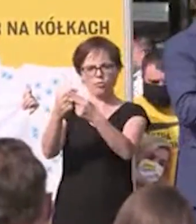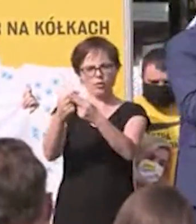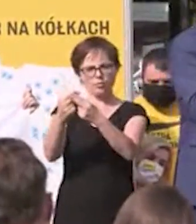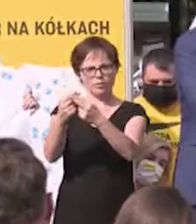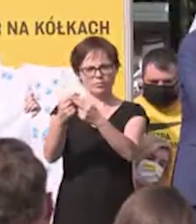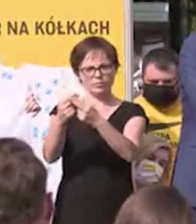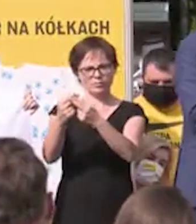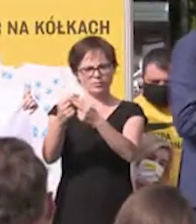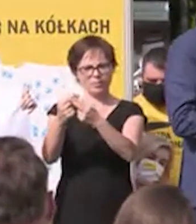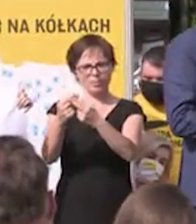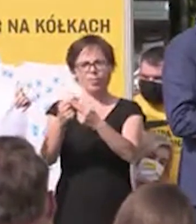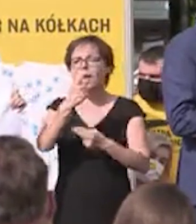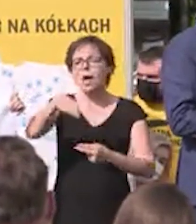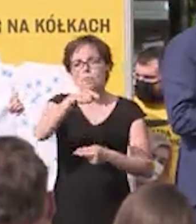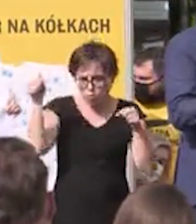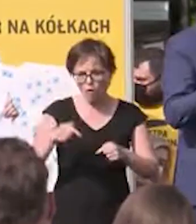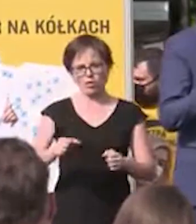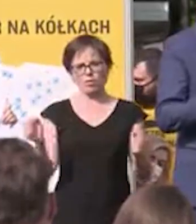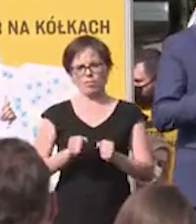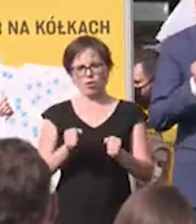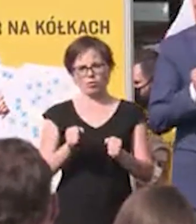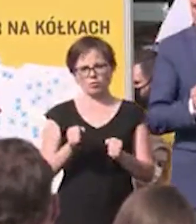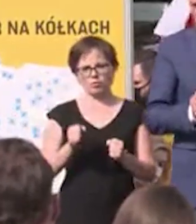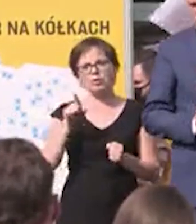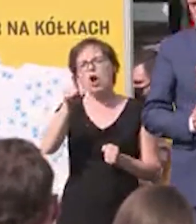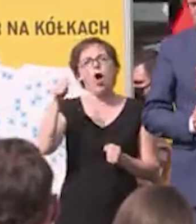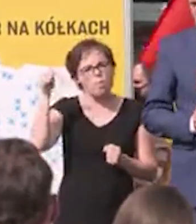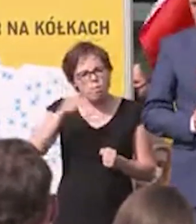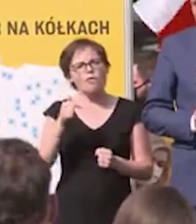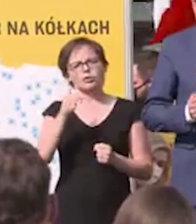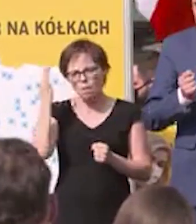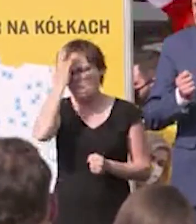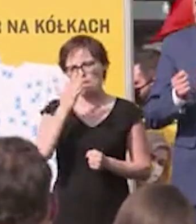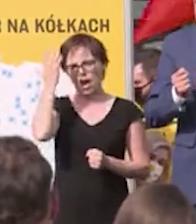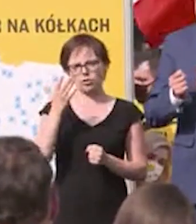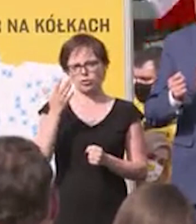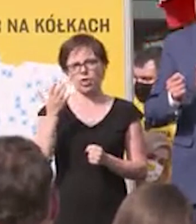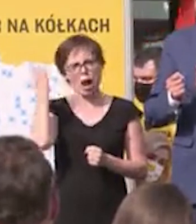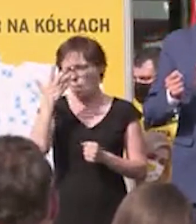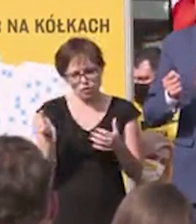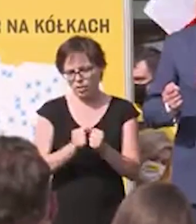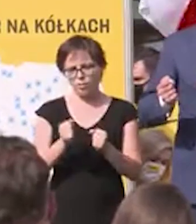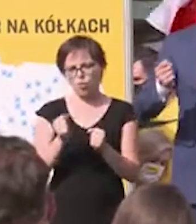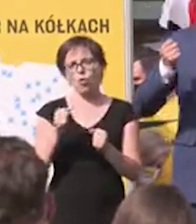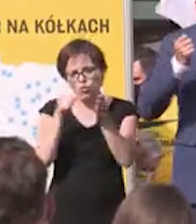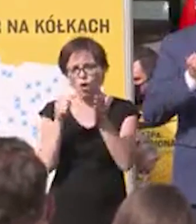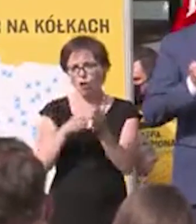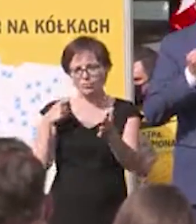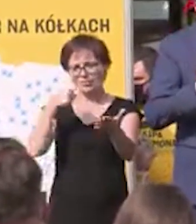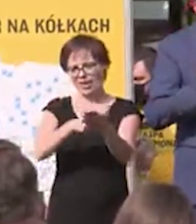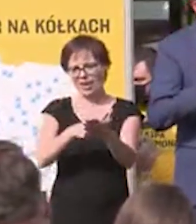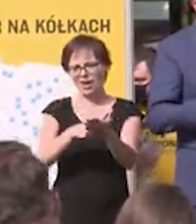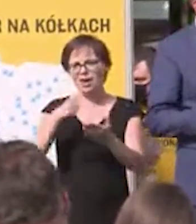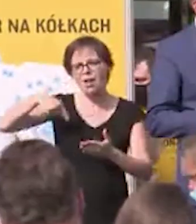Nie bójmy się i nie wstydźmy się marzyć. To jest nasz cel, żebyśmy